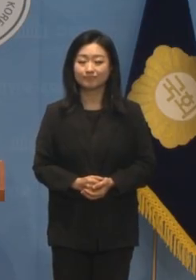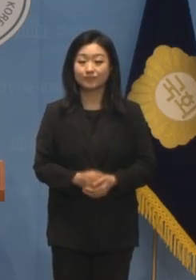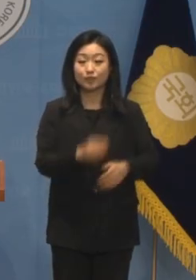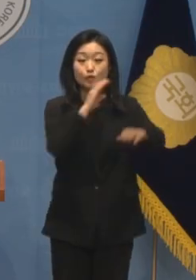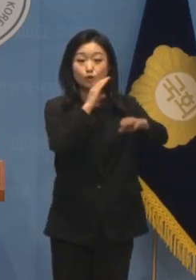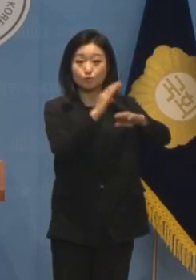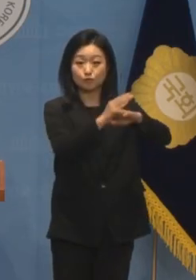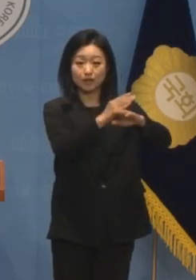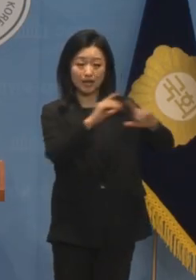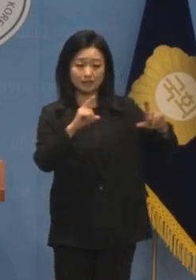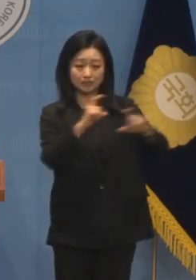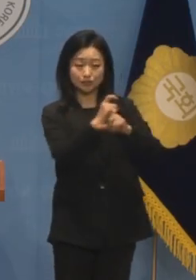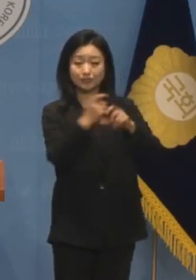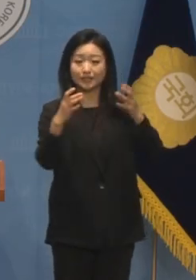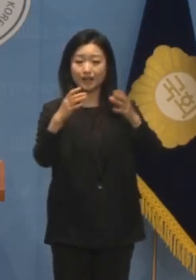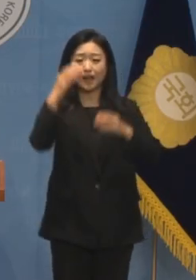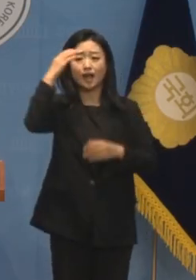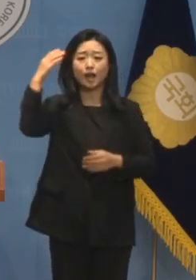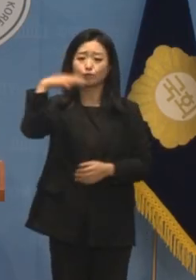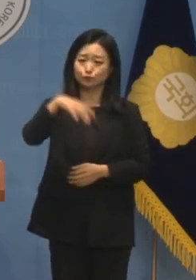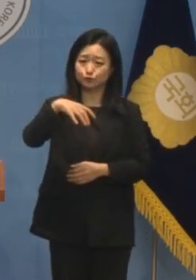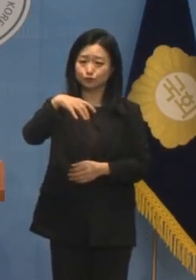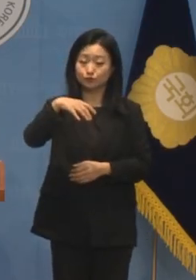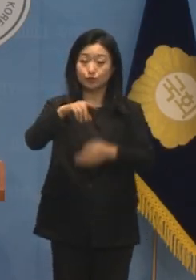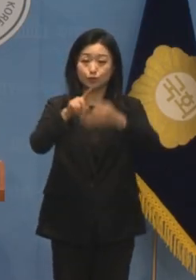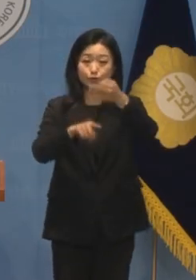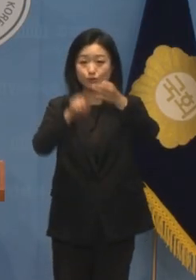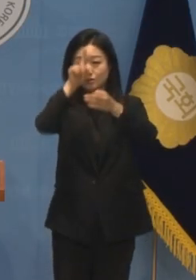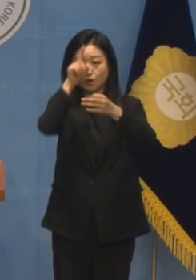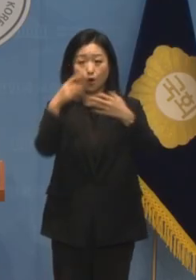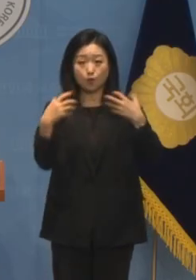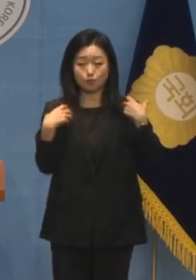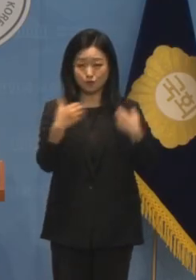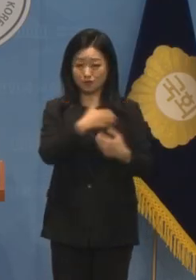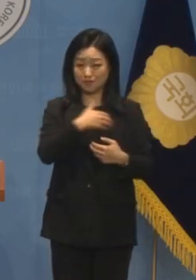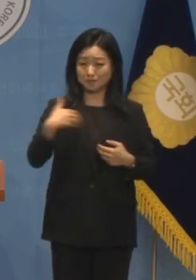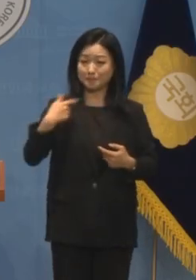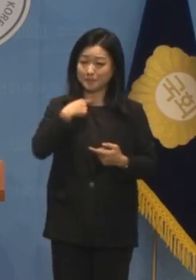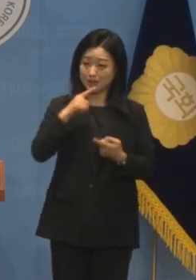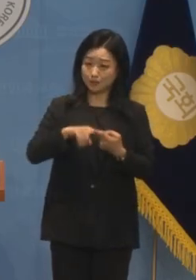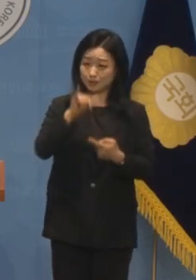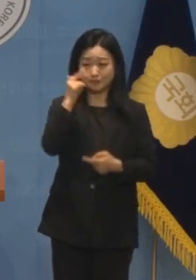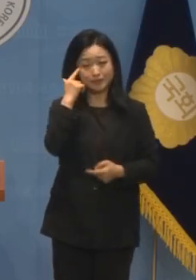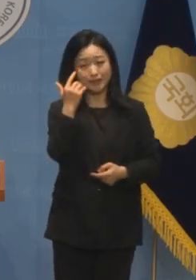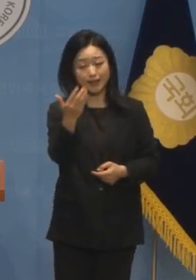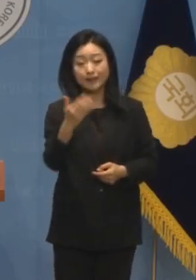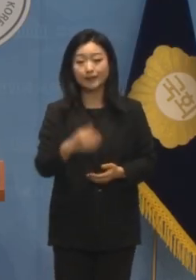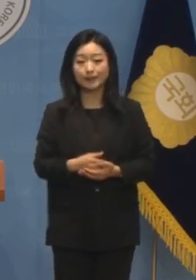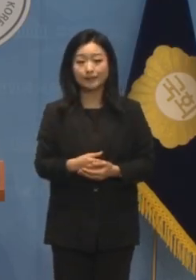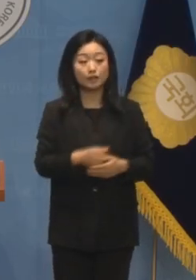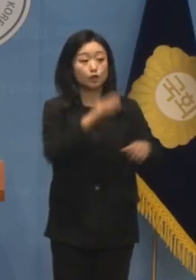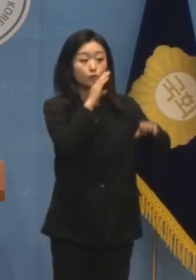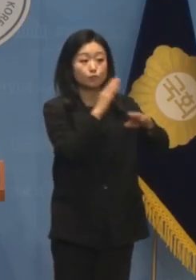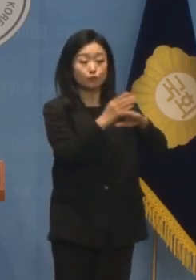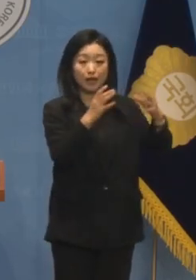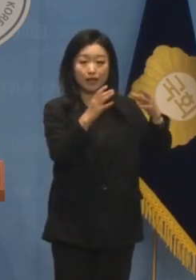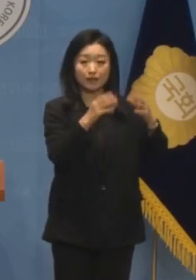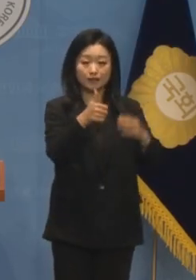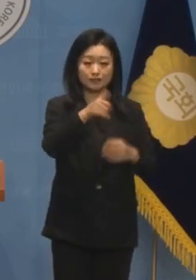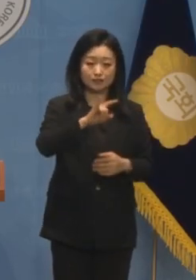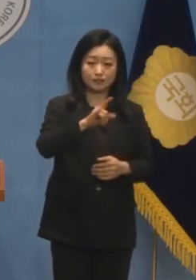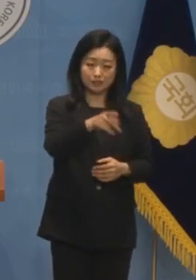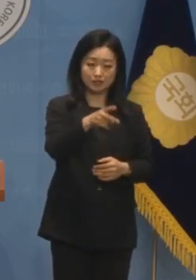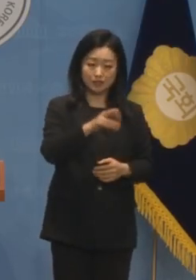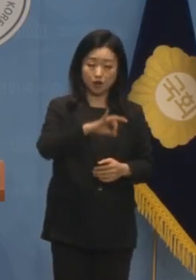북한의 적대 국가가 된 대한민국, 윤석열 정부는 만족하십니까? 북한이 경의선과